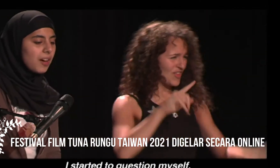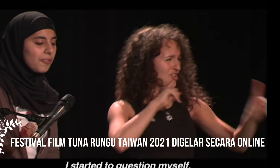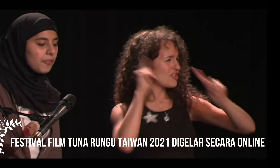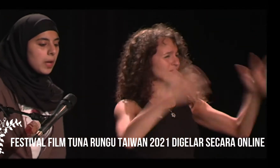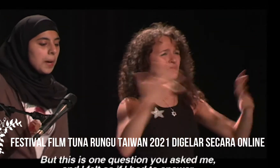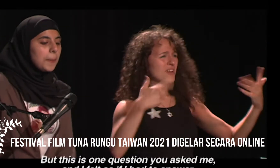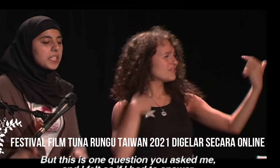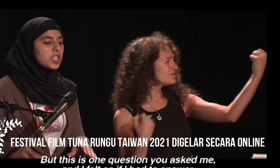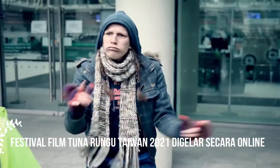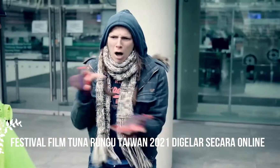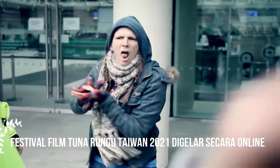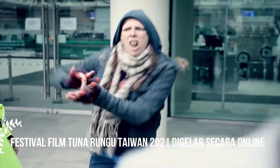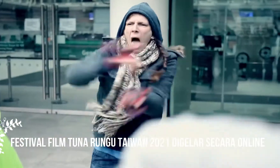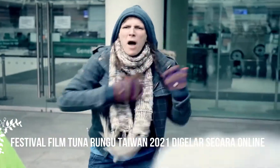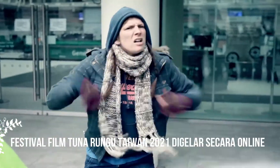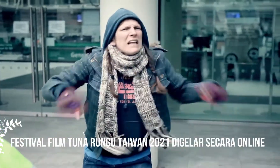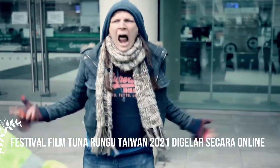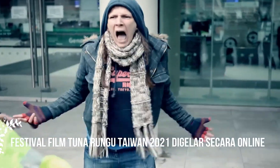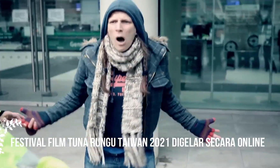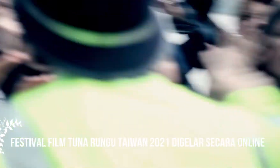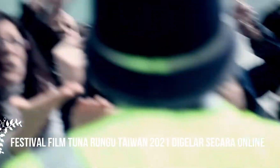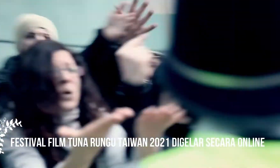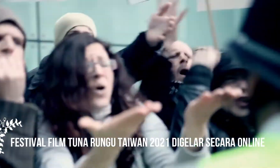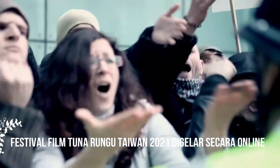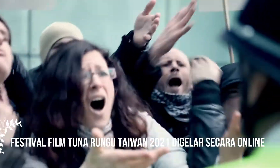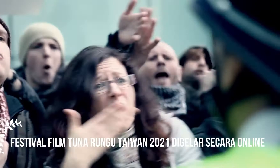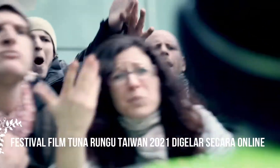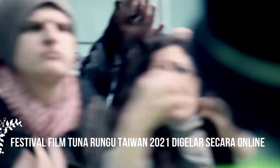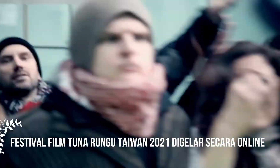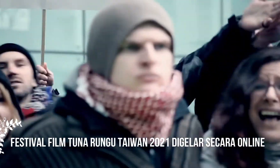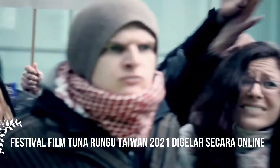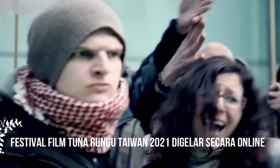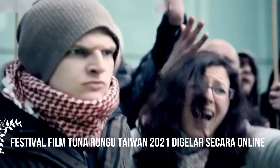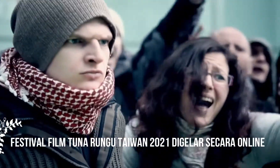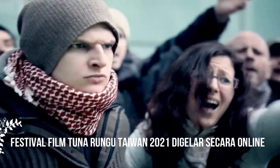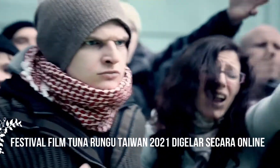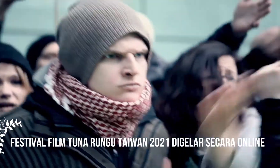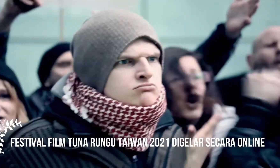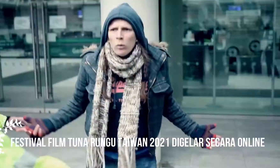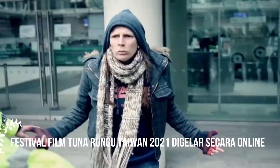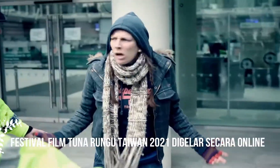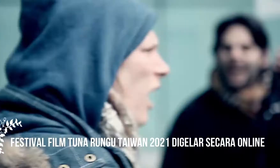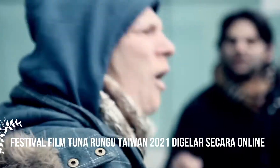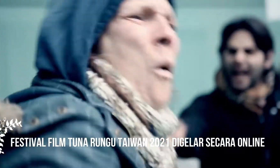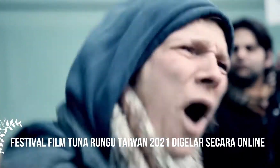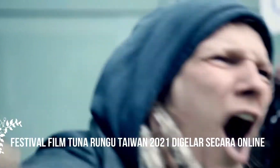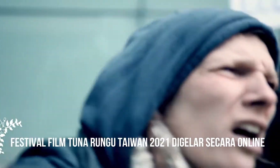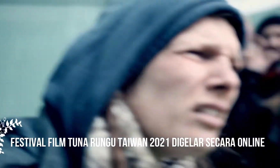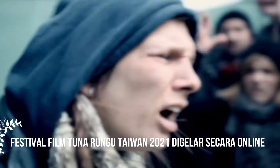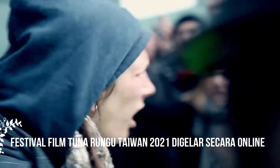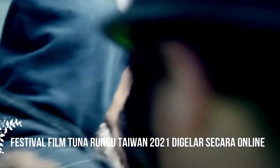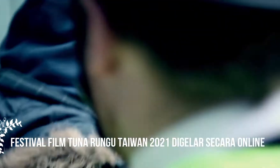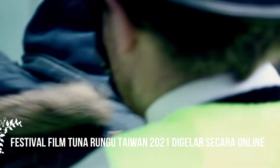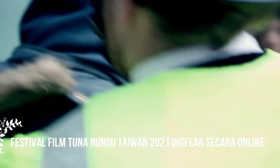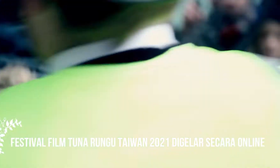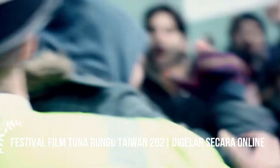bahasa isyarat festival film tunarunggu International Taiwan 2021 akan berlangsung tanggal dua hingga tiga